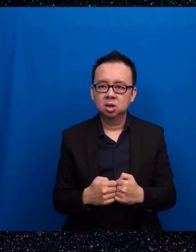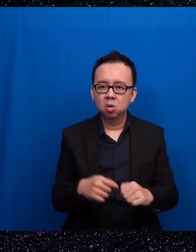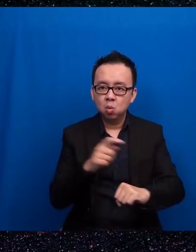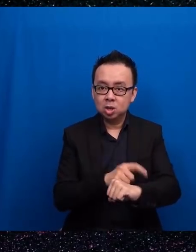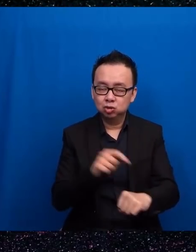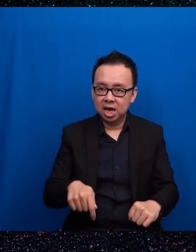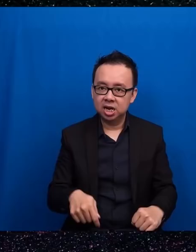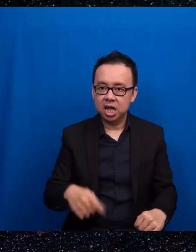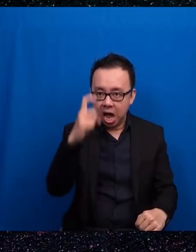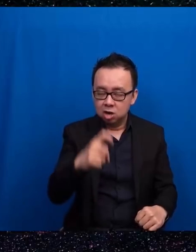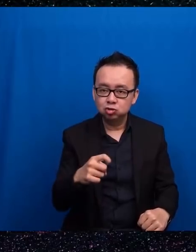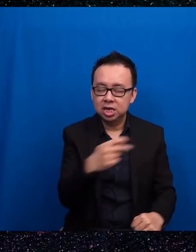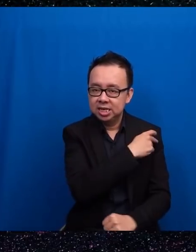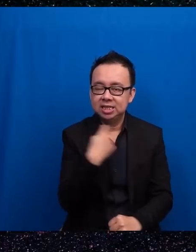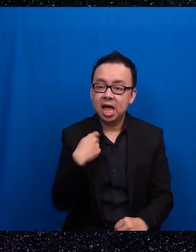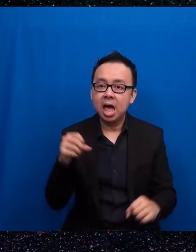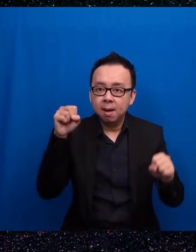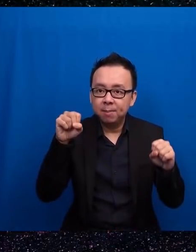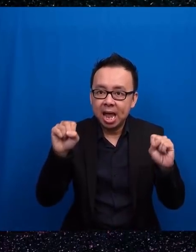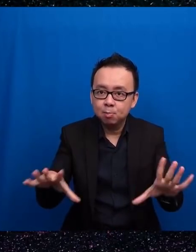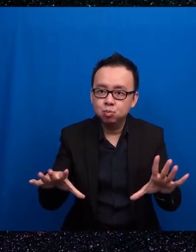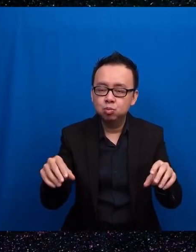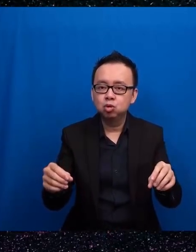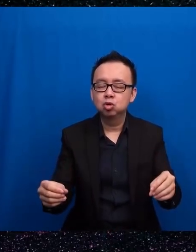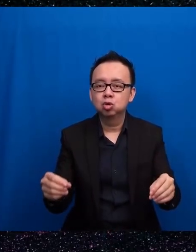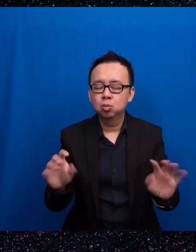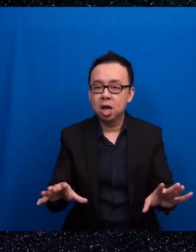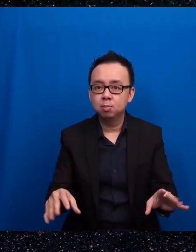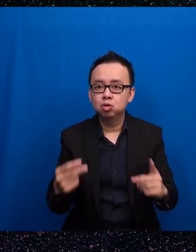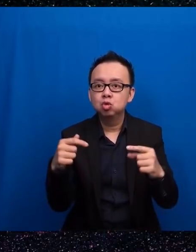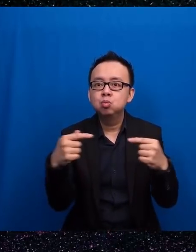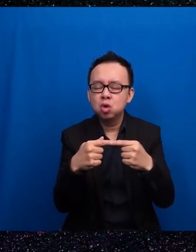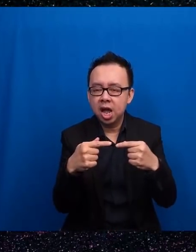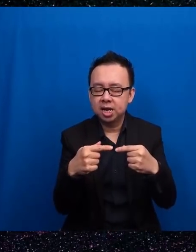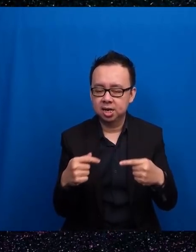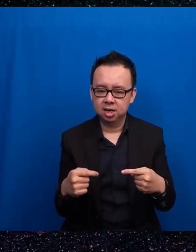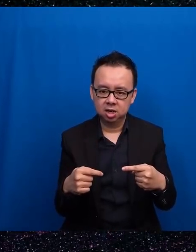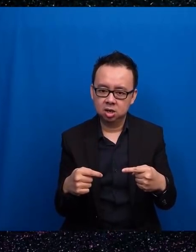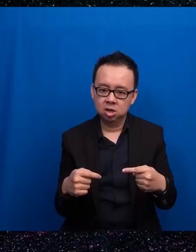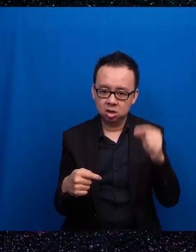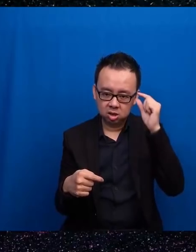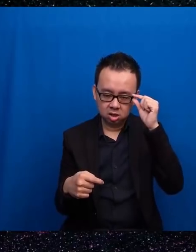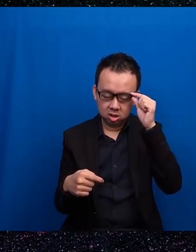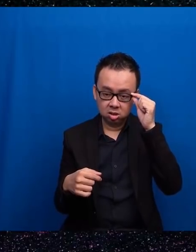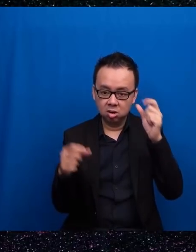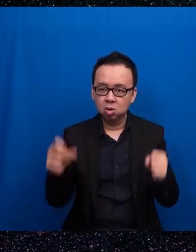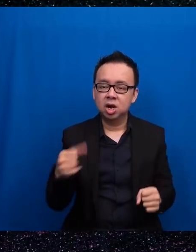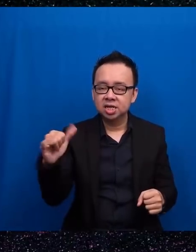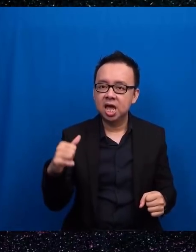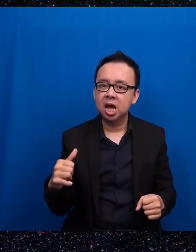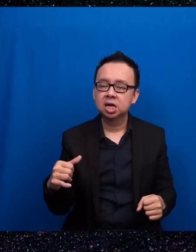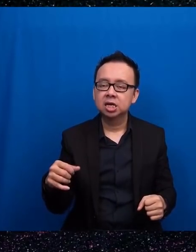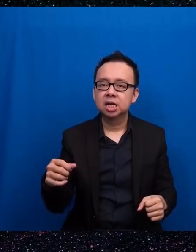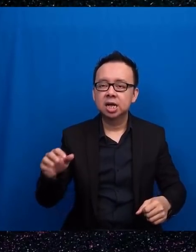menabur hubungan. Inilah waktunya orang yang ekonomi kuat atau pokoknya orang-orang yang